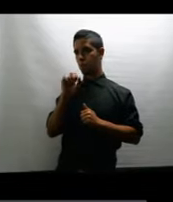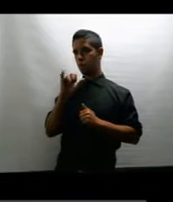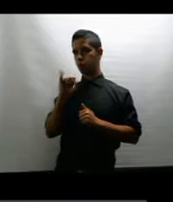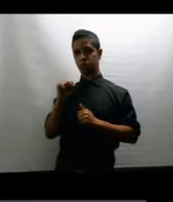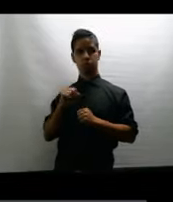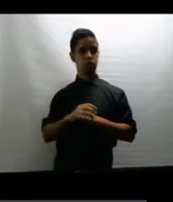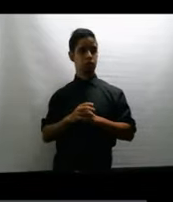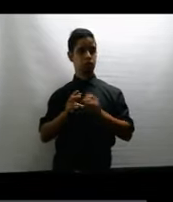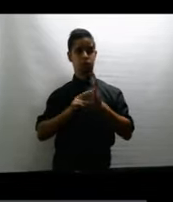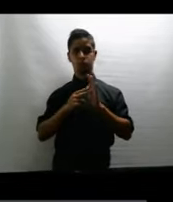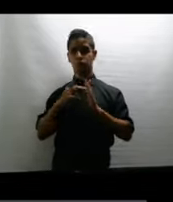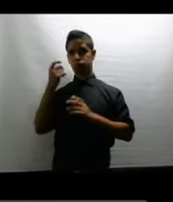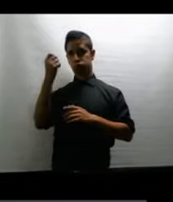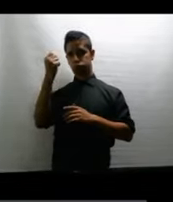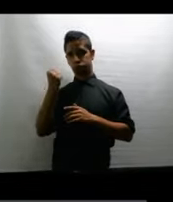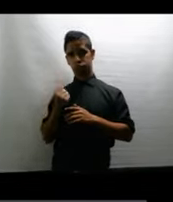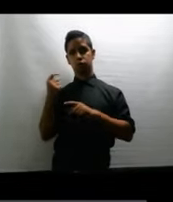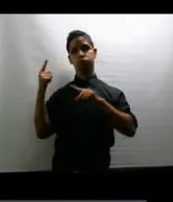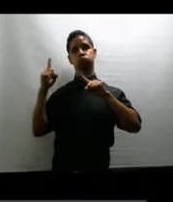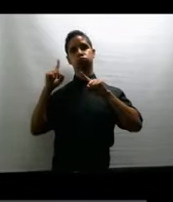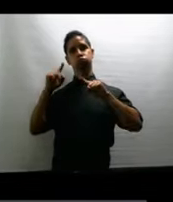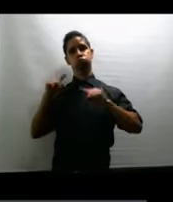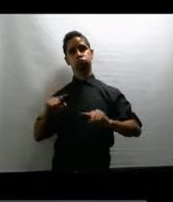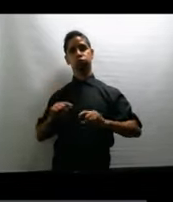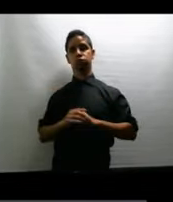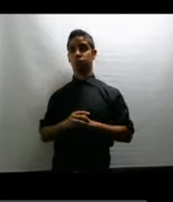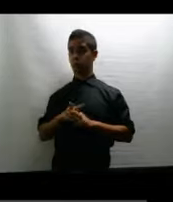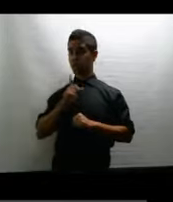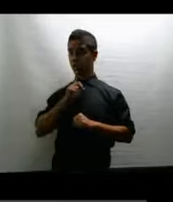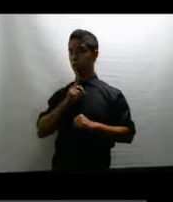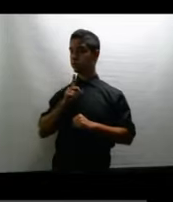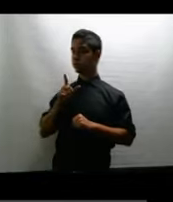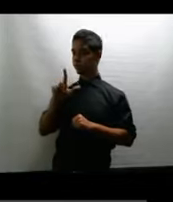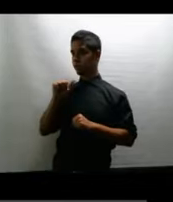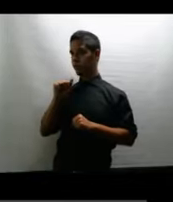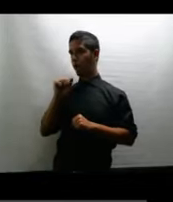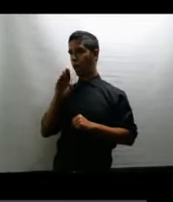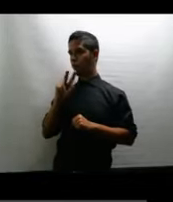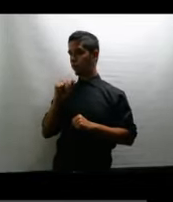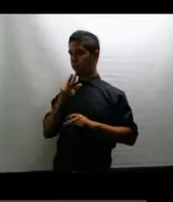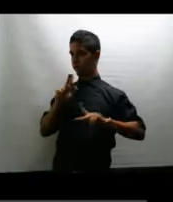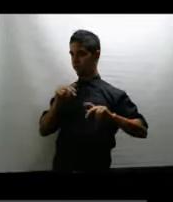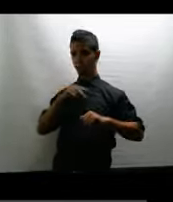todos los sábados en bóveda. Que, no, bueno, gente de la bóveda. No. Si nos está